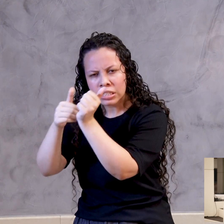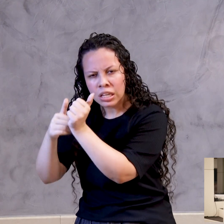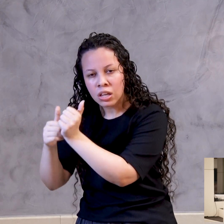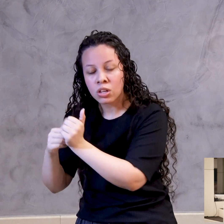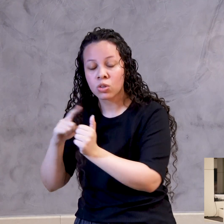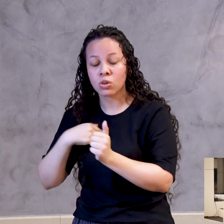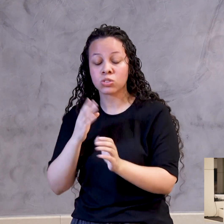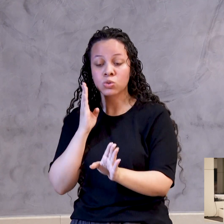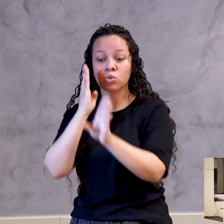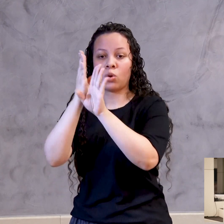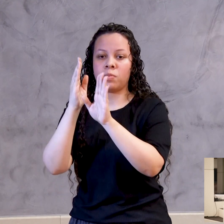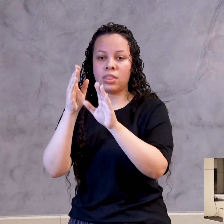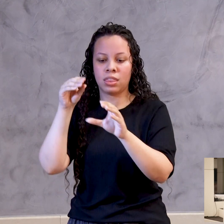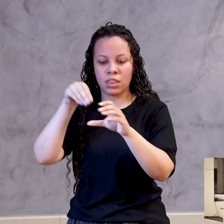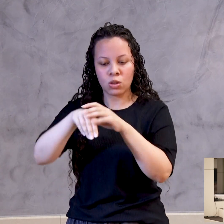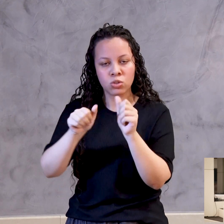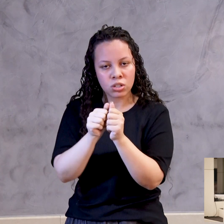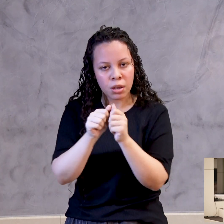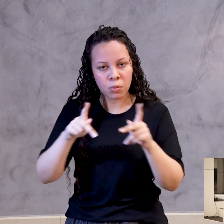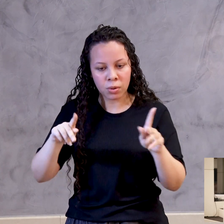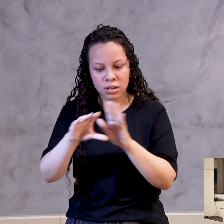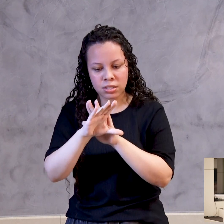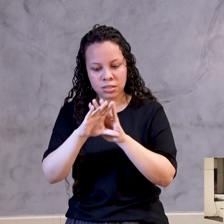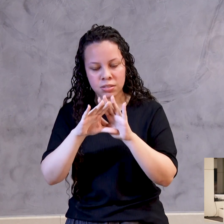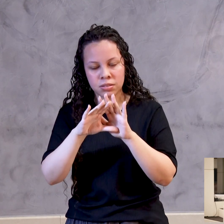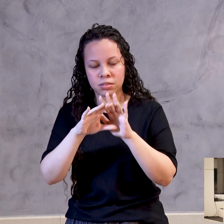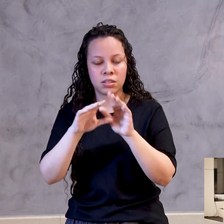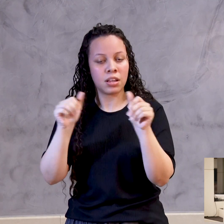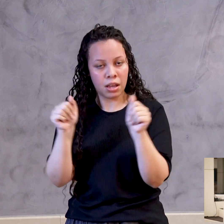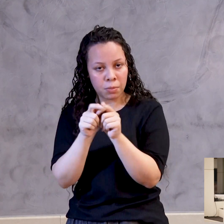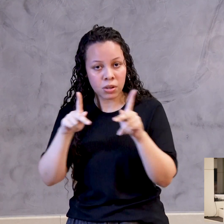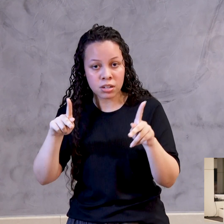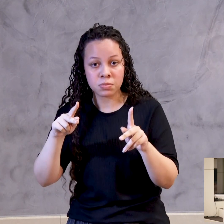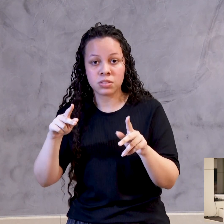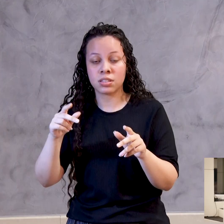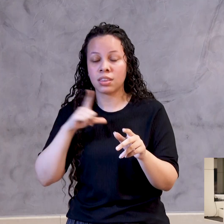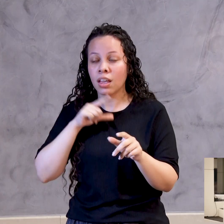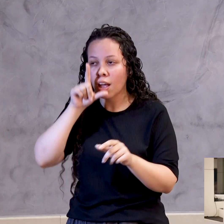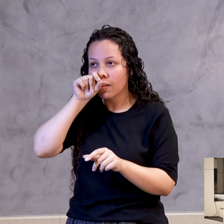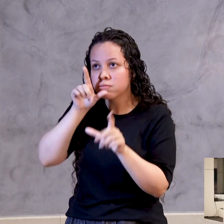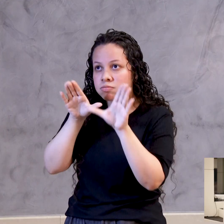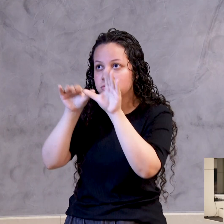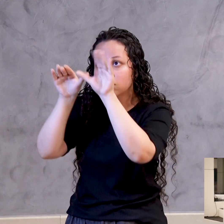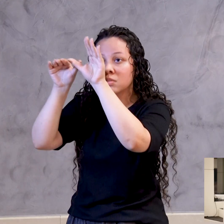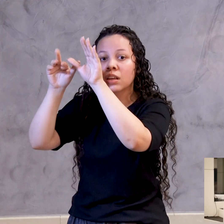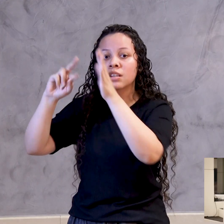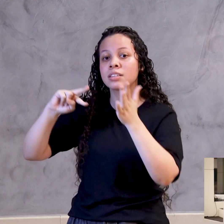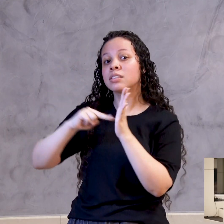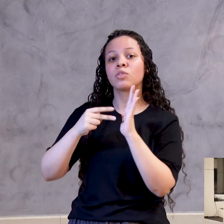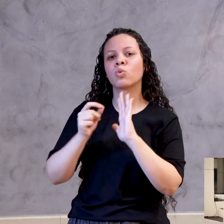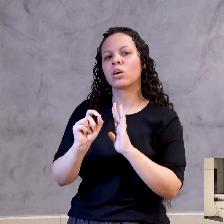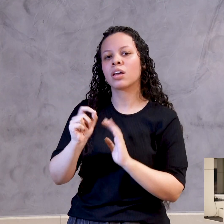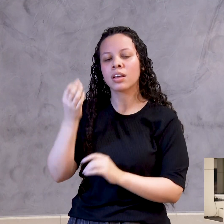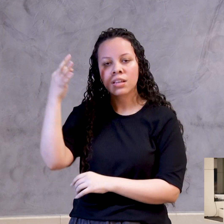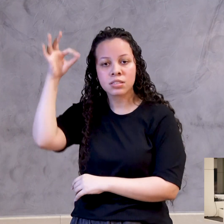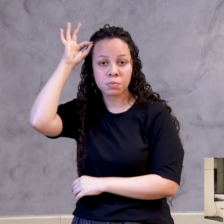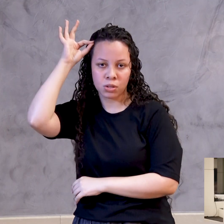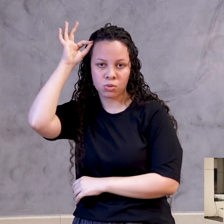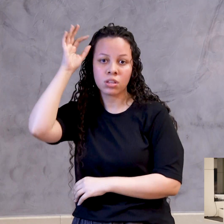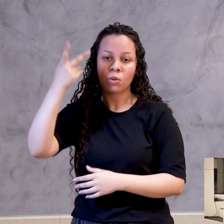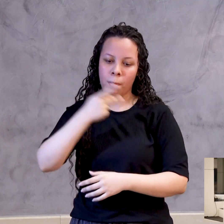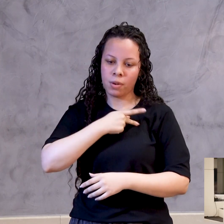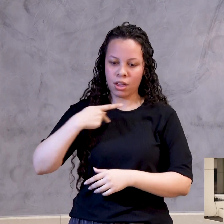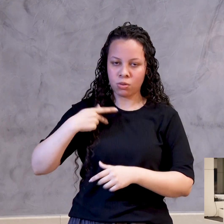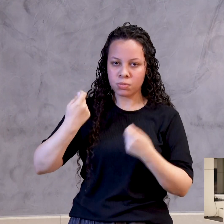Apocalipse que aves do céu são espíritos. Esse homem precisa ter domínio sobre os espíritos, não